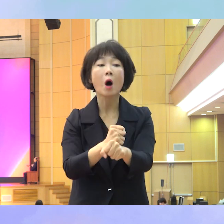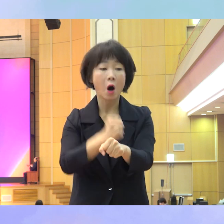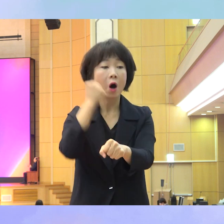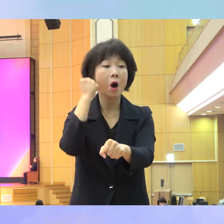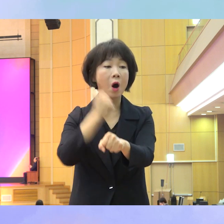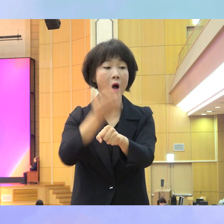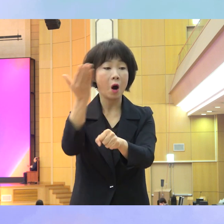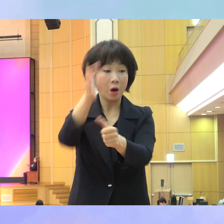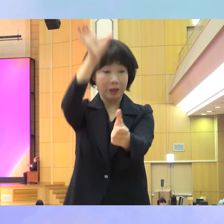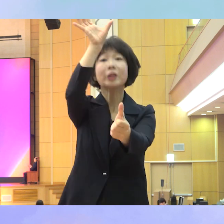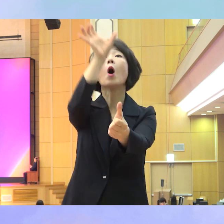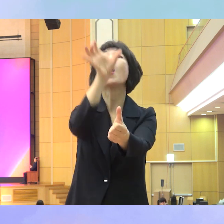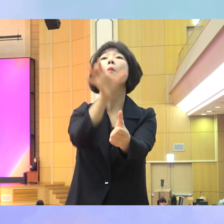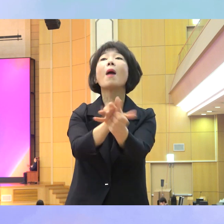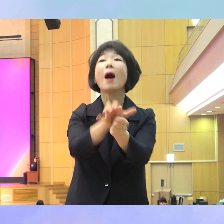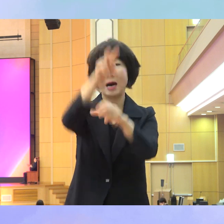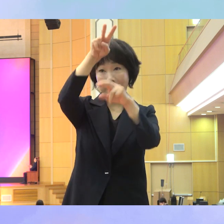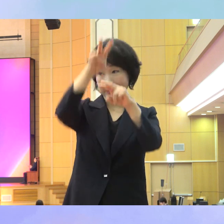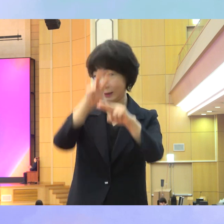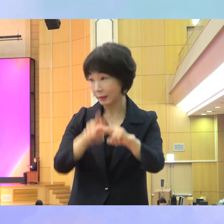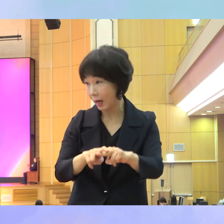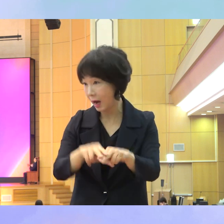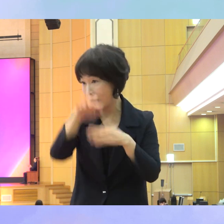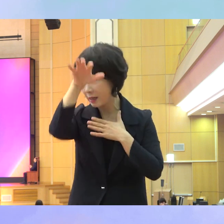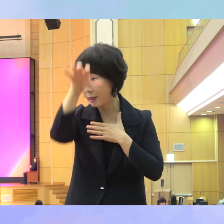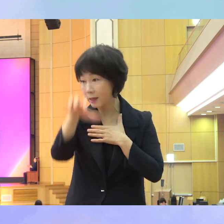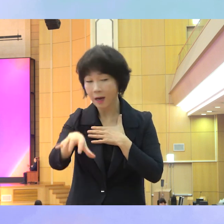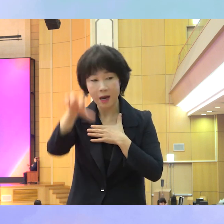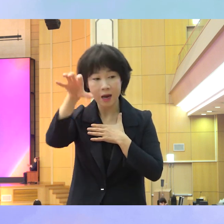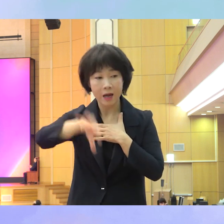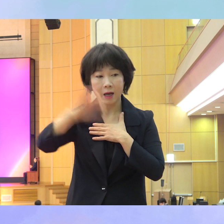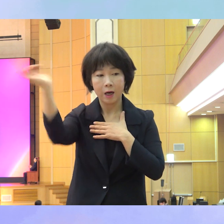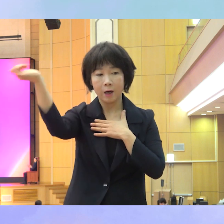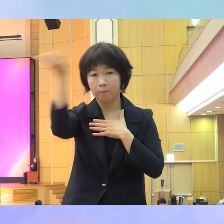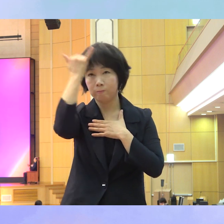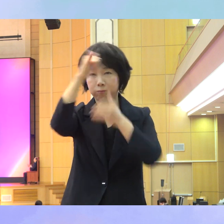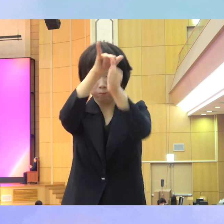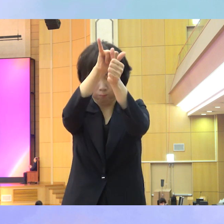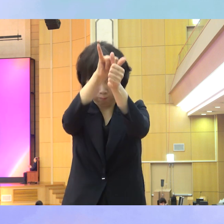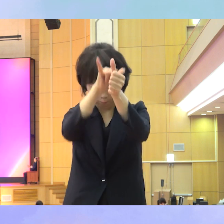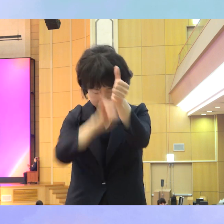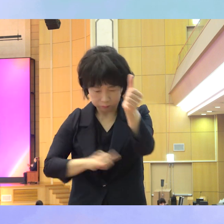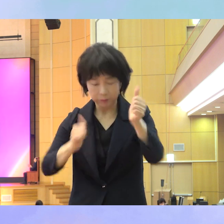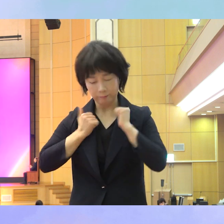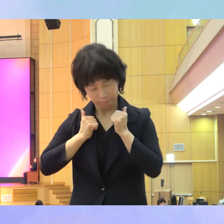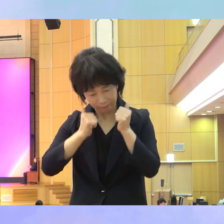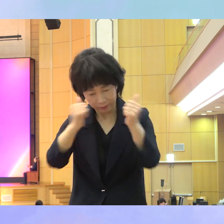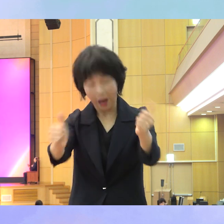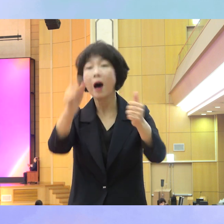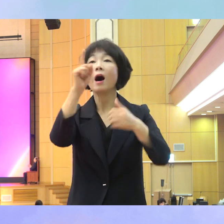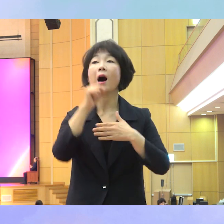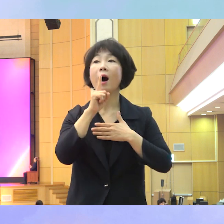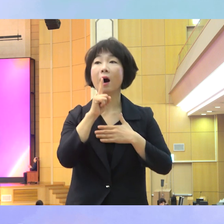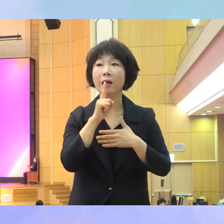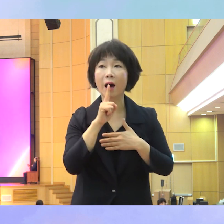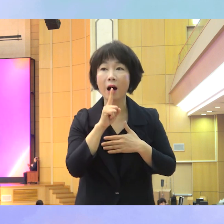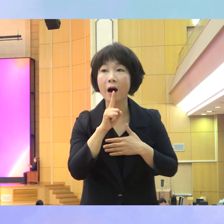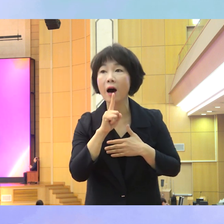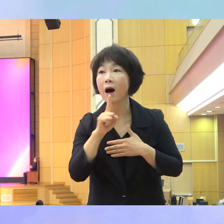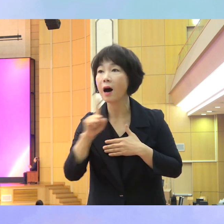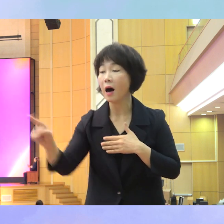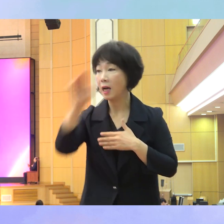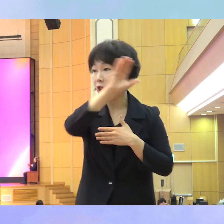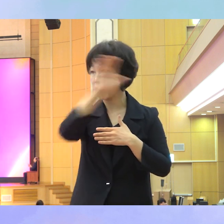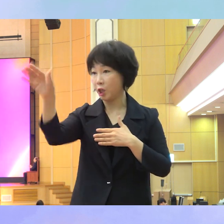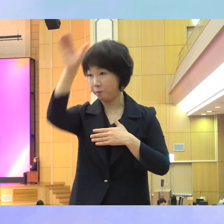기도하면서 너 맡은 자리에서 충성을 다하.